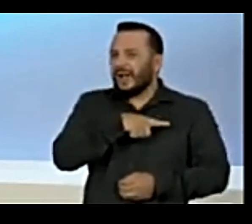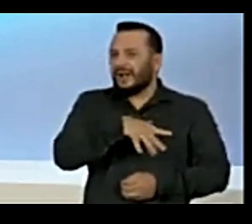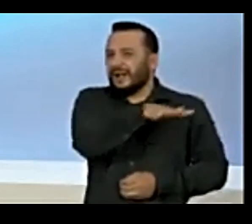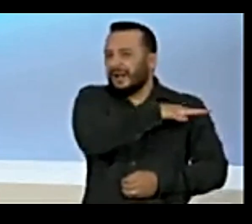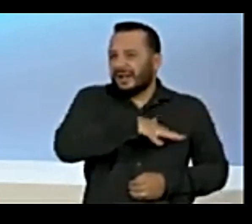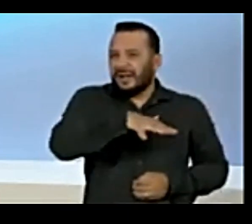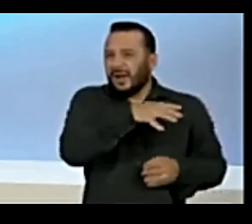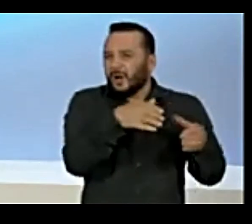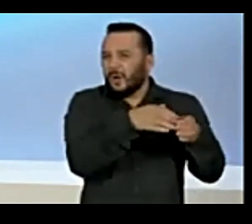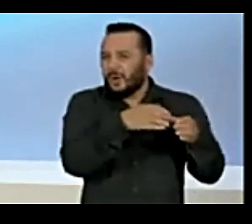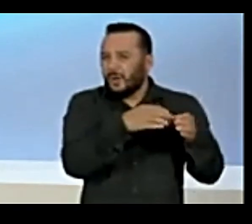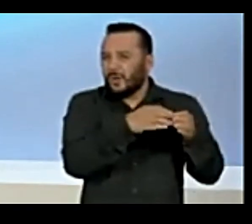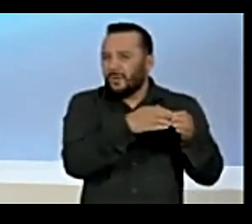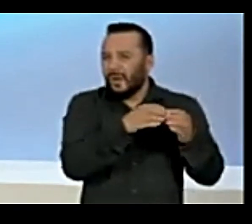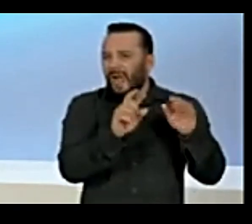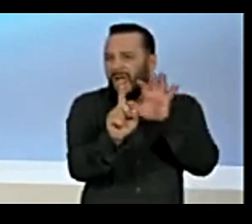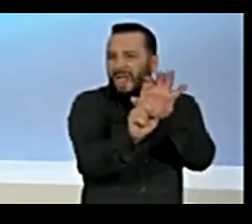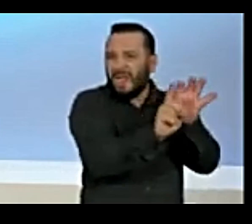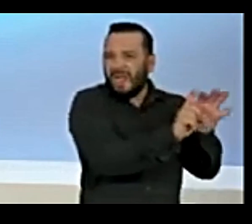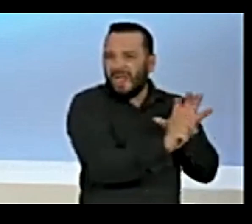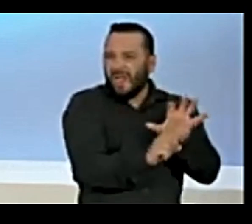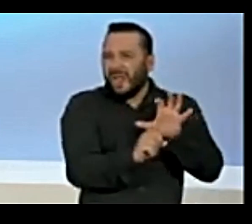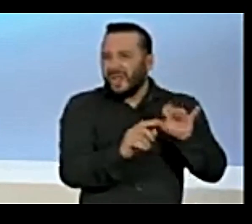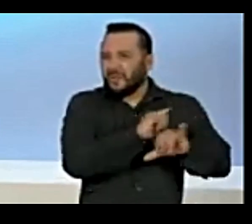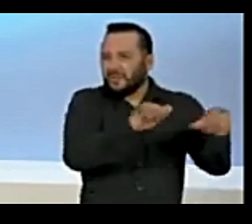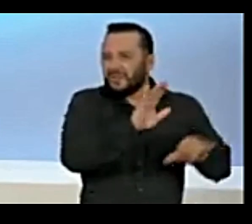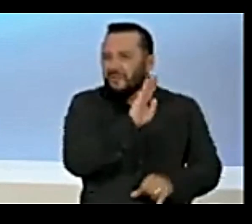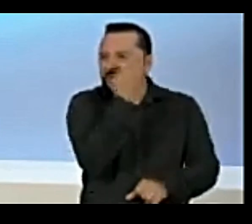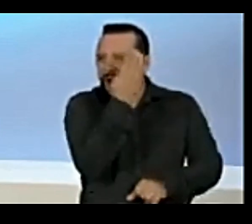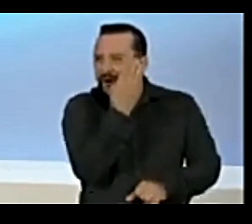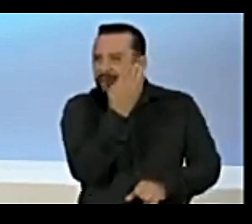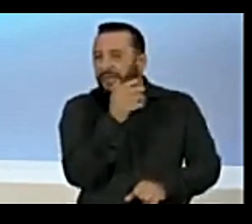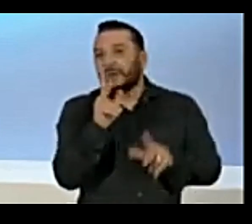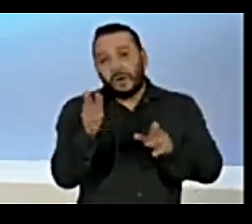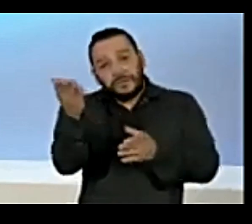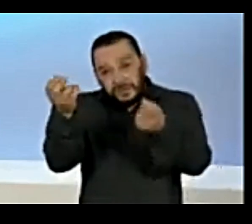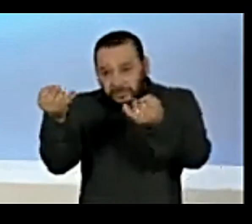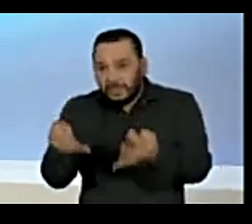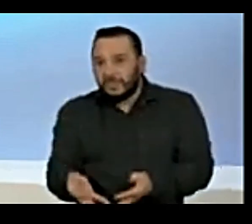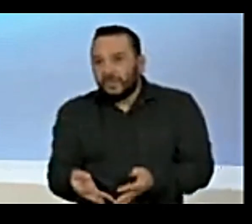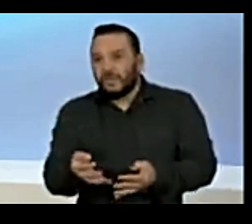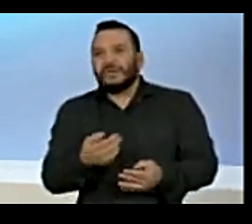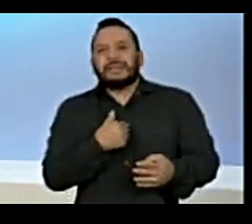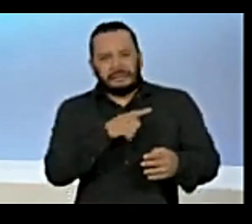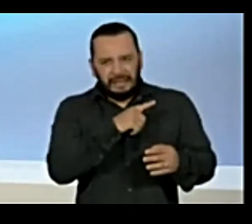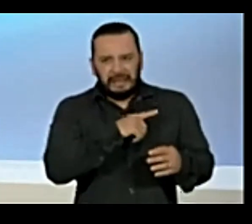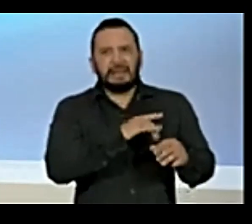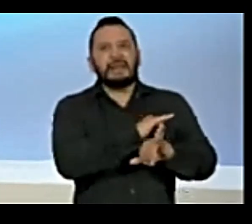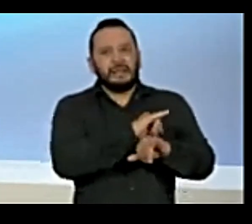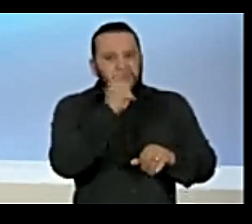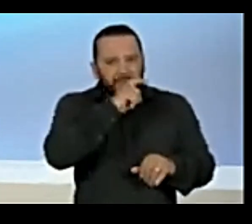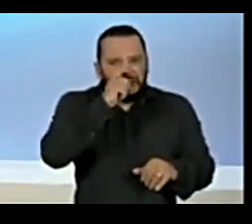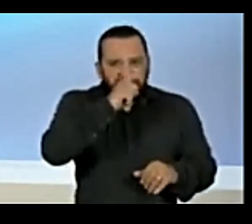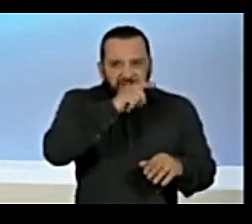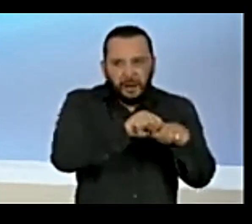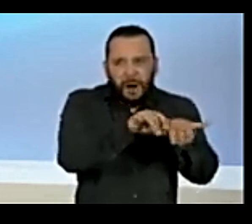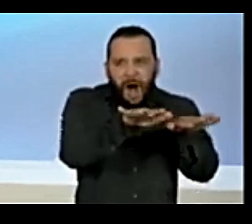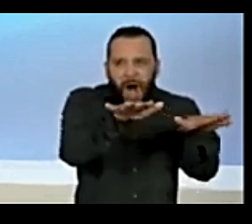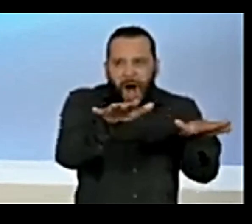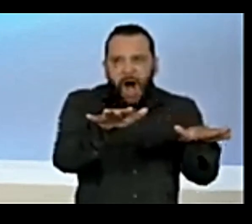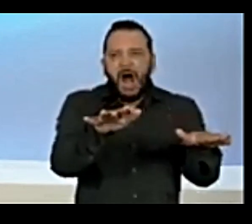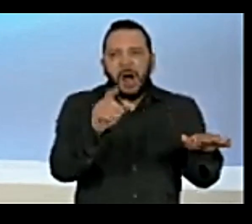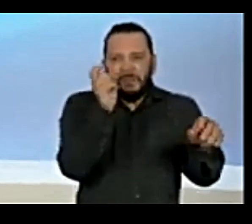se evitasse essa facilidade em propagar fake news, como você colocou agora, essa disseminação de mentiras